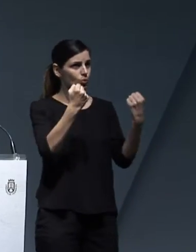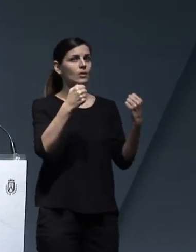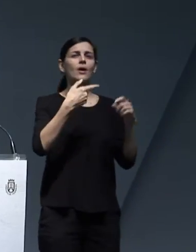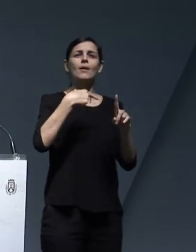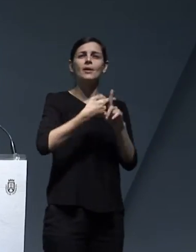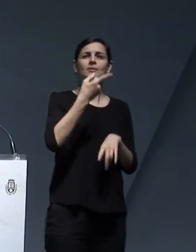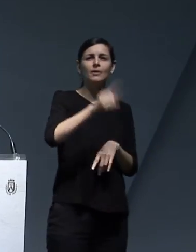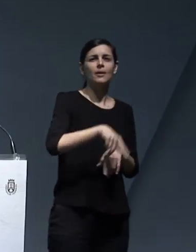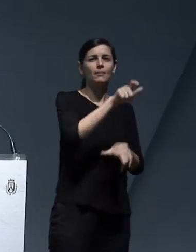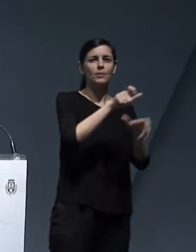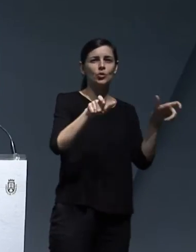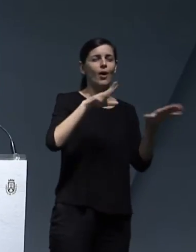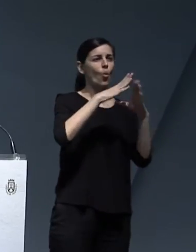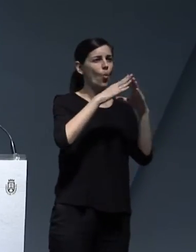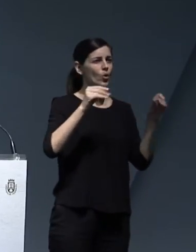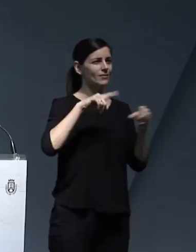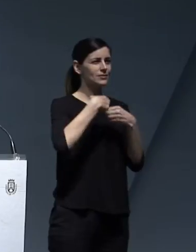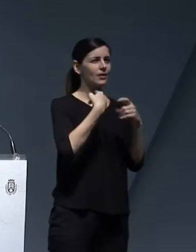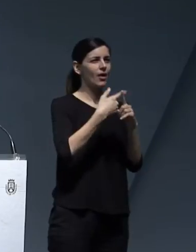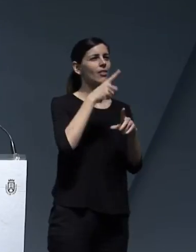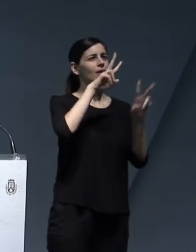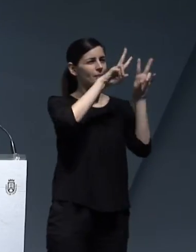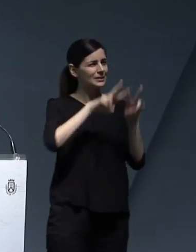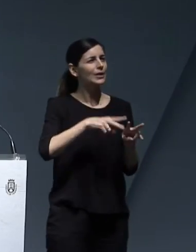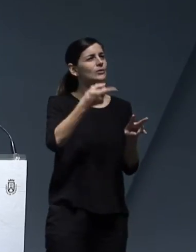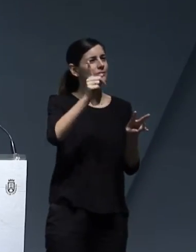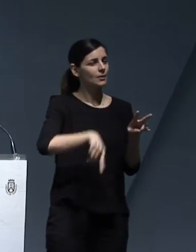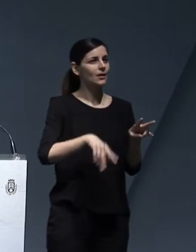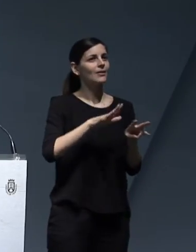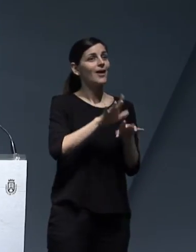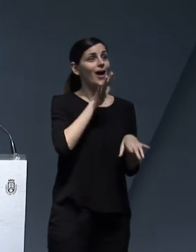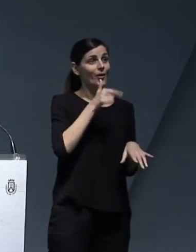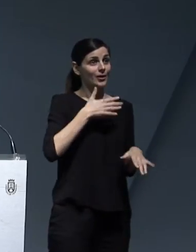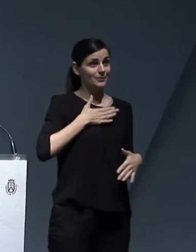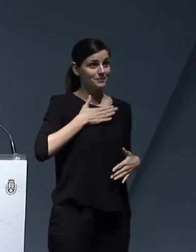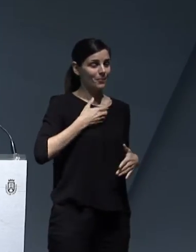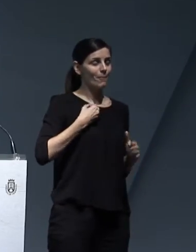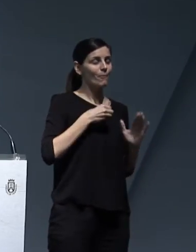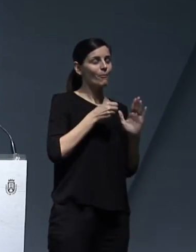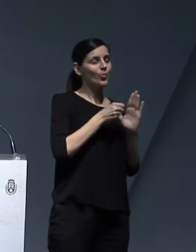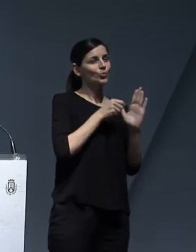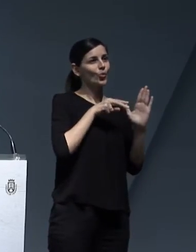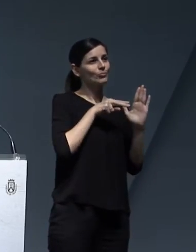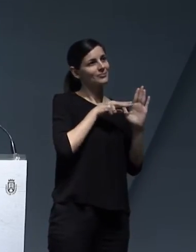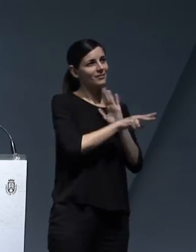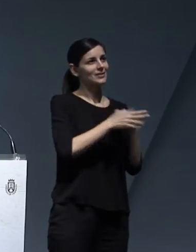universitario, investigadores, que les haga algunas consideraciones desde esta perspectiva